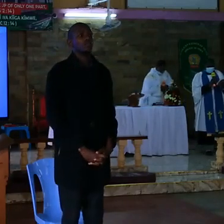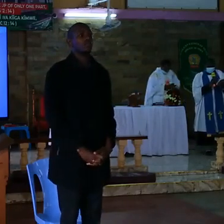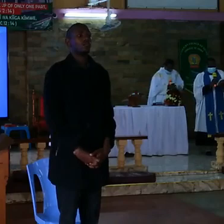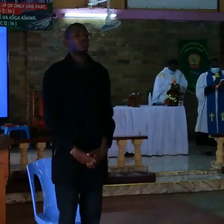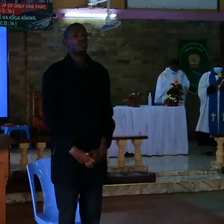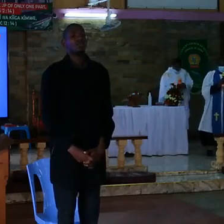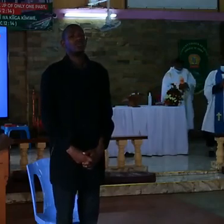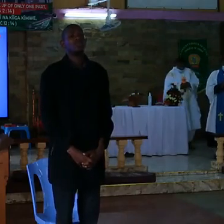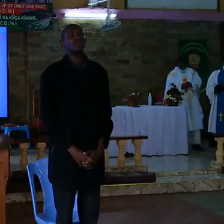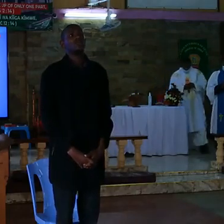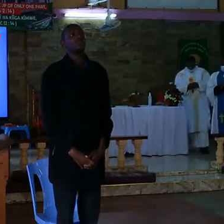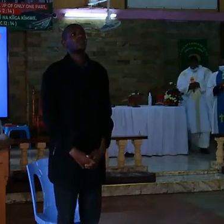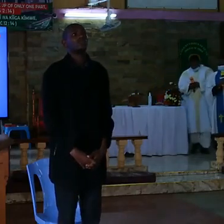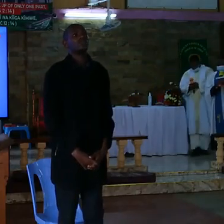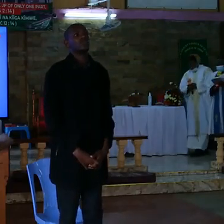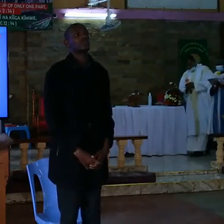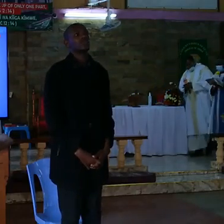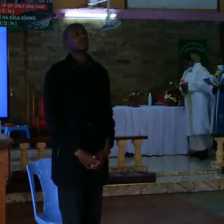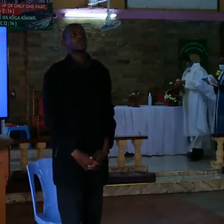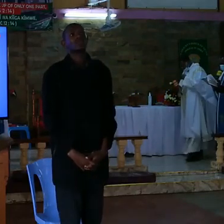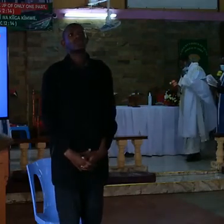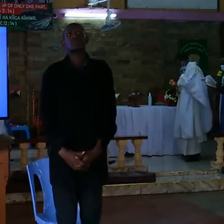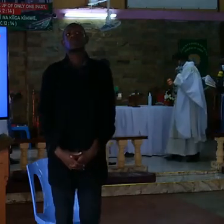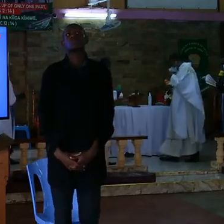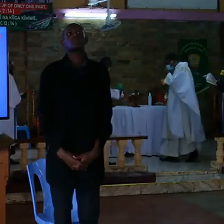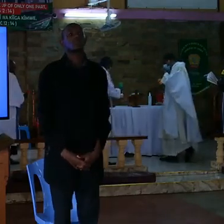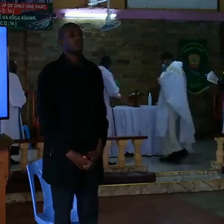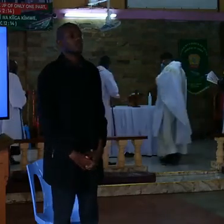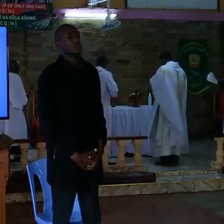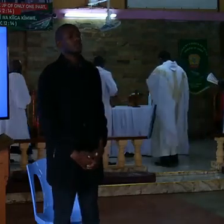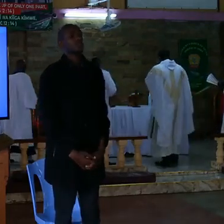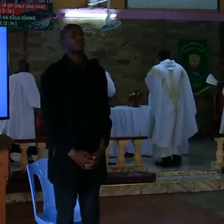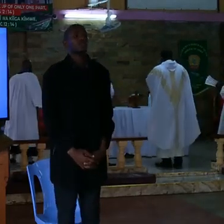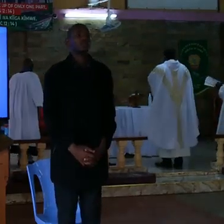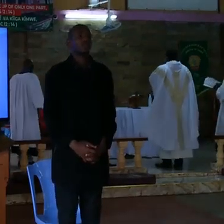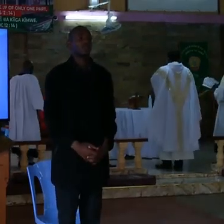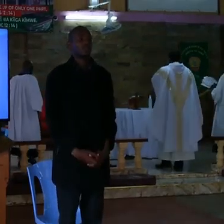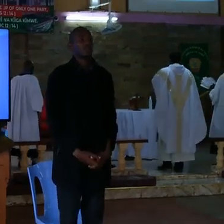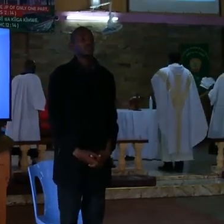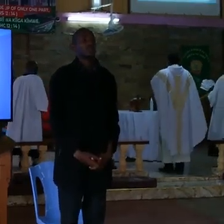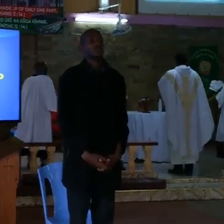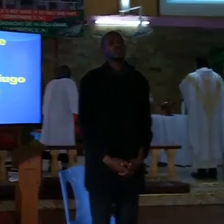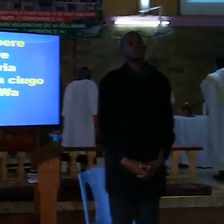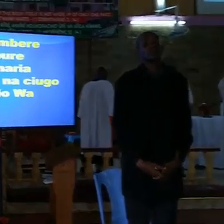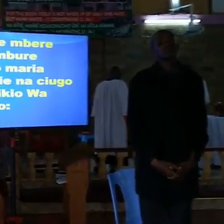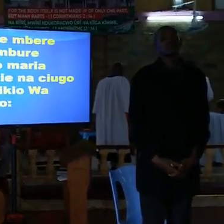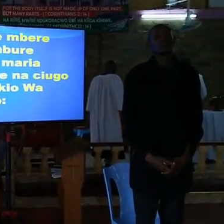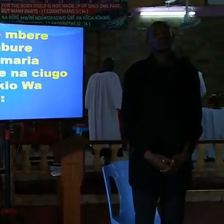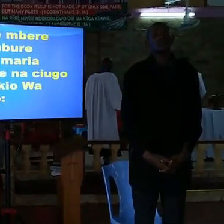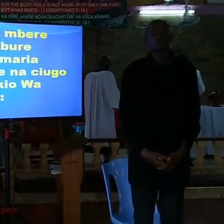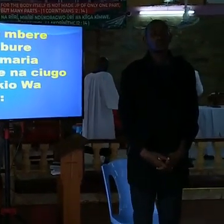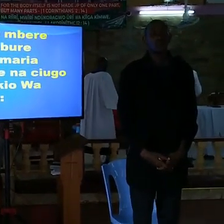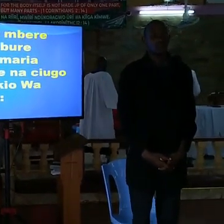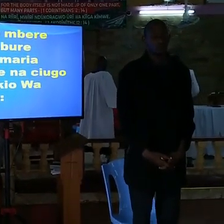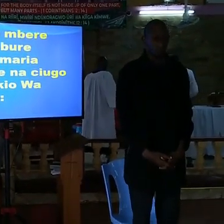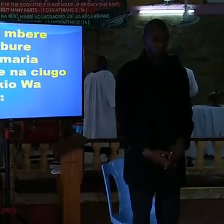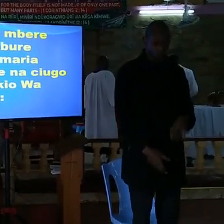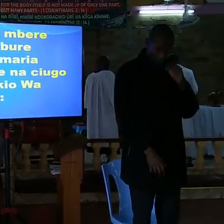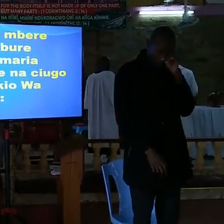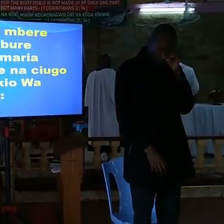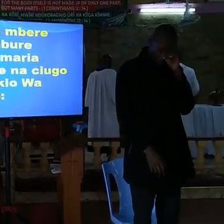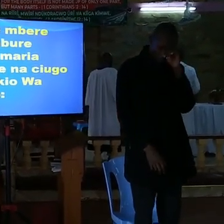rugamite oro uguo tunyitanire na kristiano athi othe na aria mathire mbere itu tumbure mohoro maria